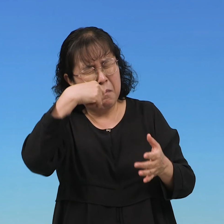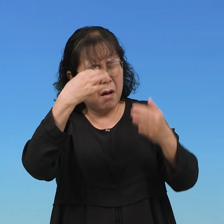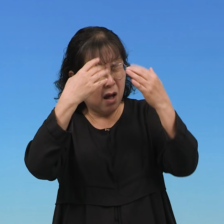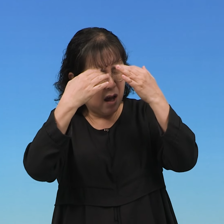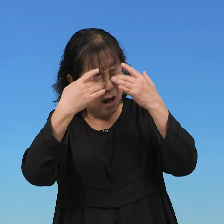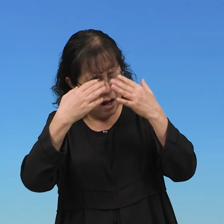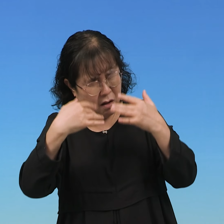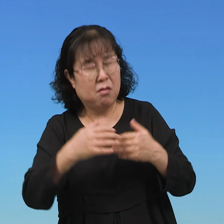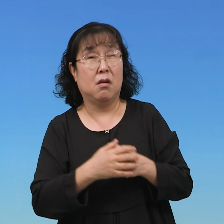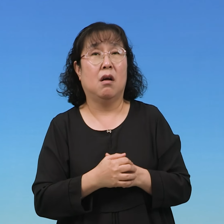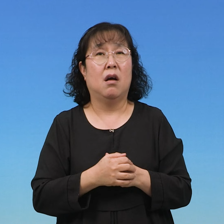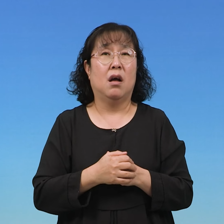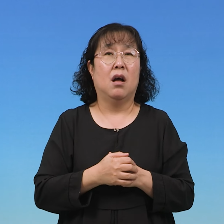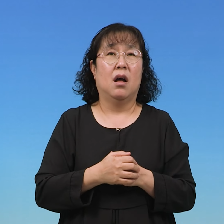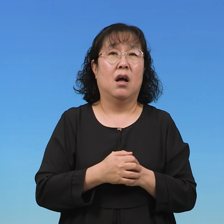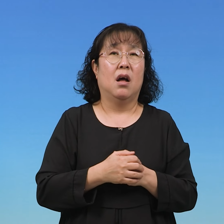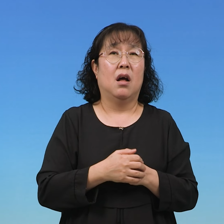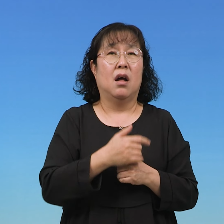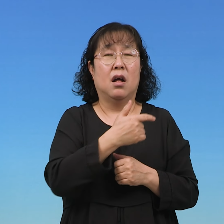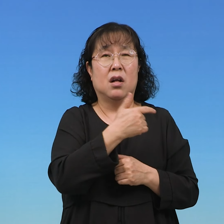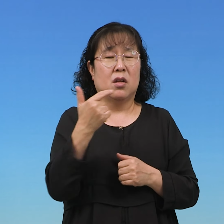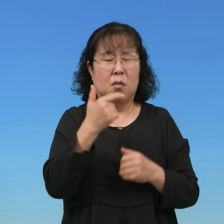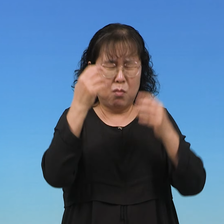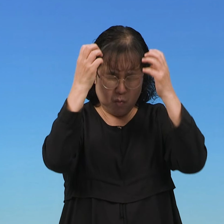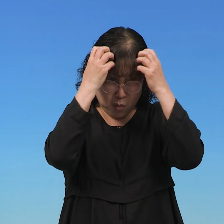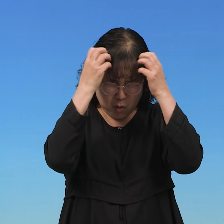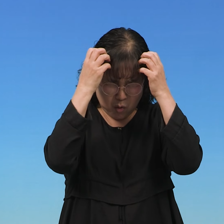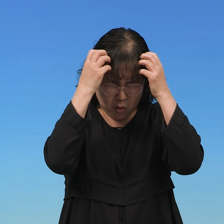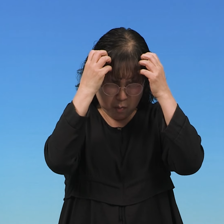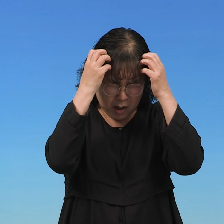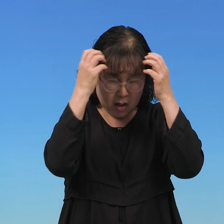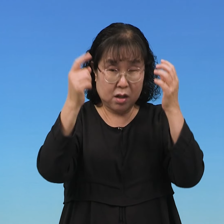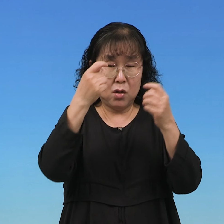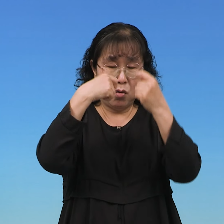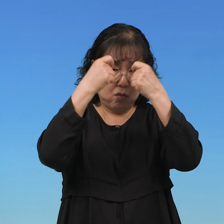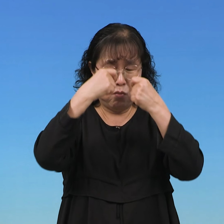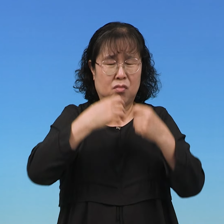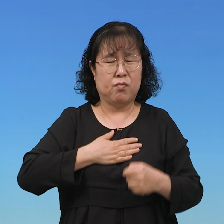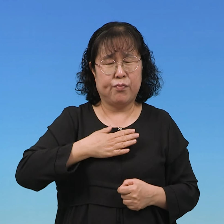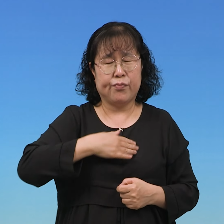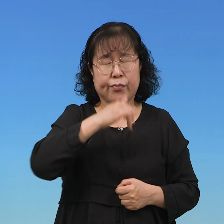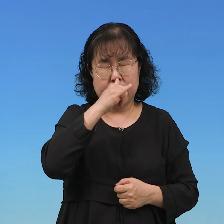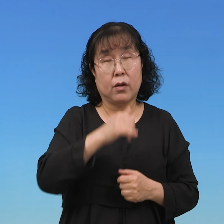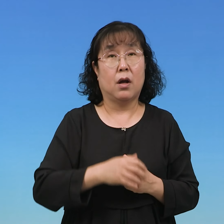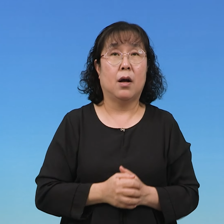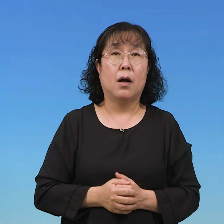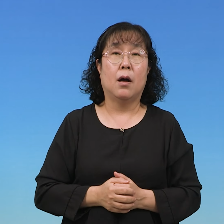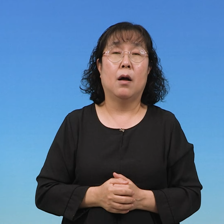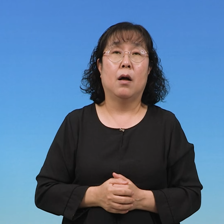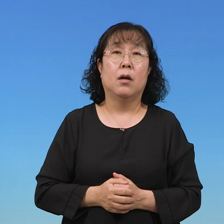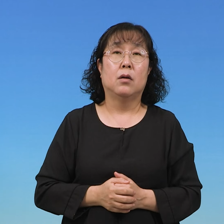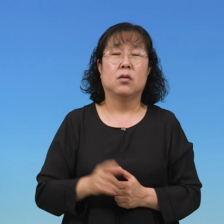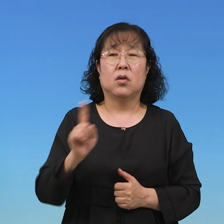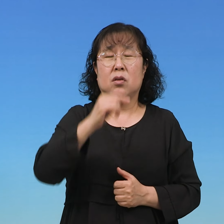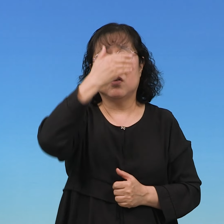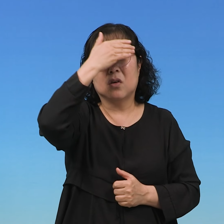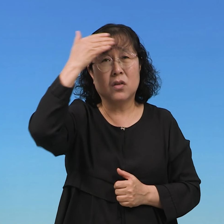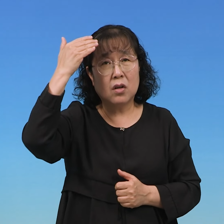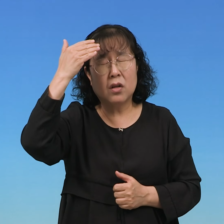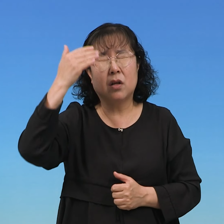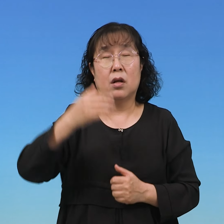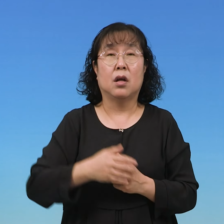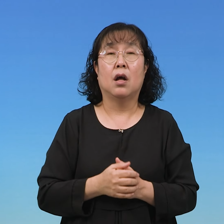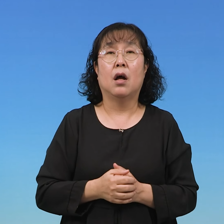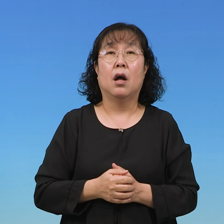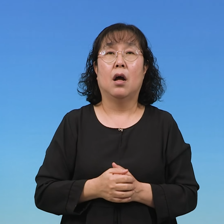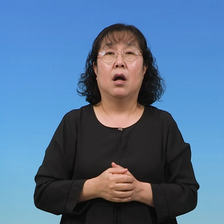진무르도록 우시는 거 아닙니까? 너무나 고통을 당하는 그 눈물을 제가 알고 있거든요. 그런가 하면은 또 어떤